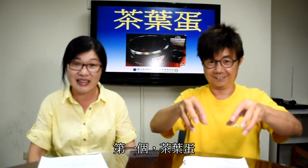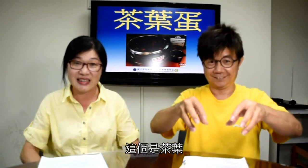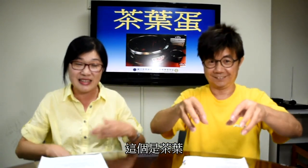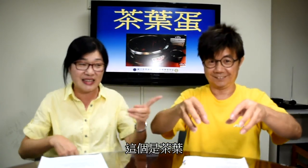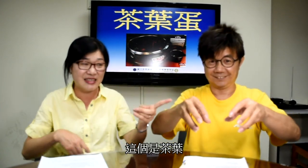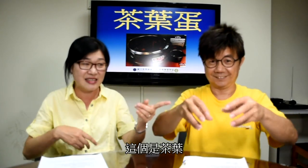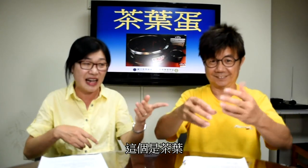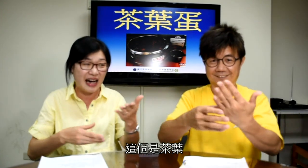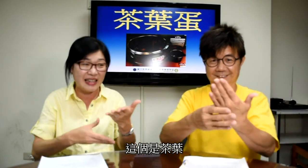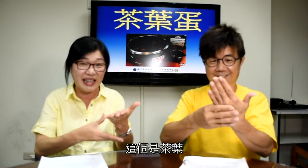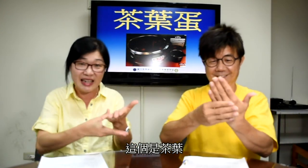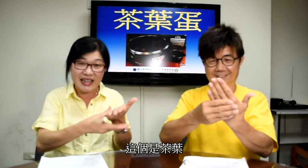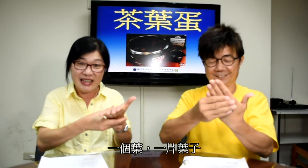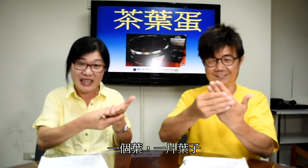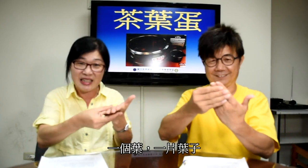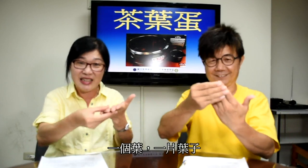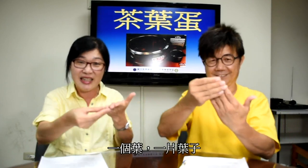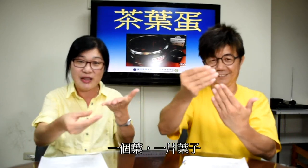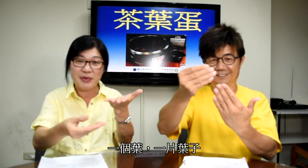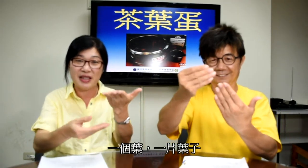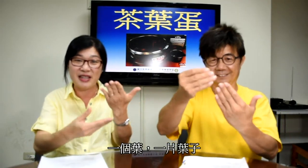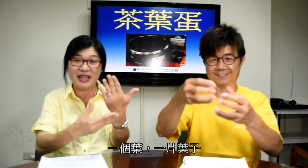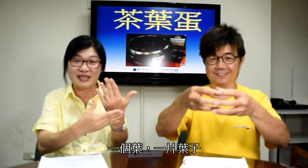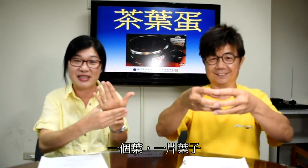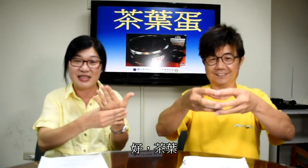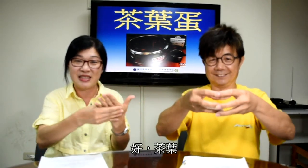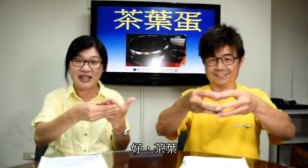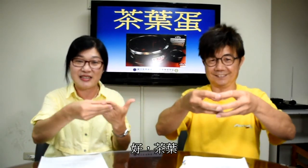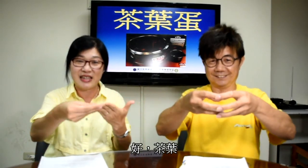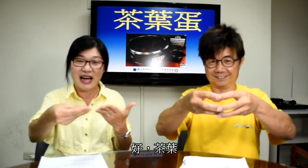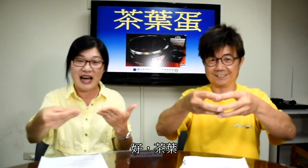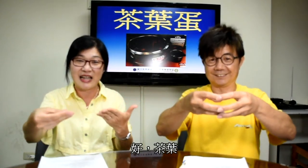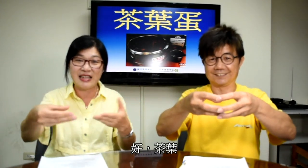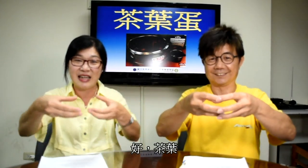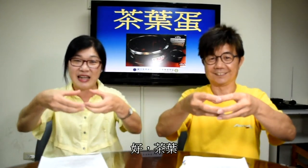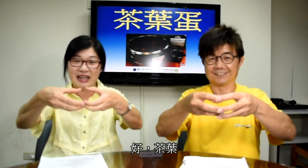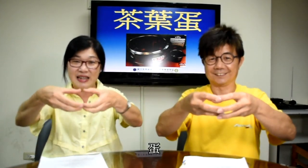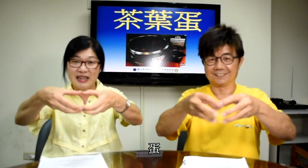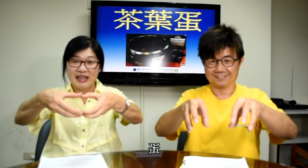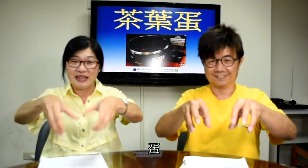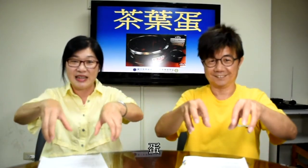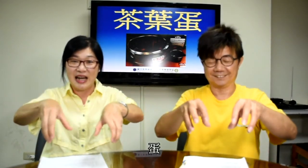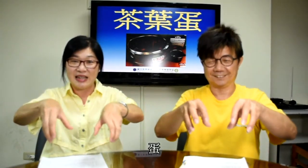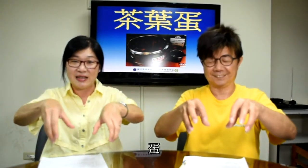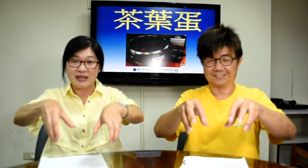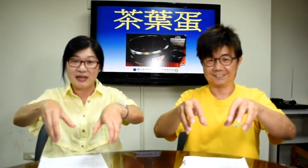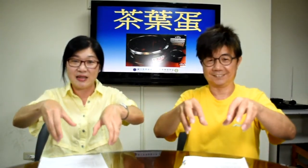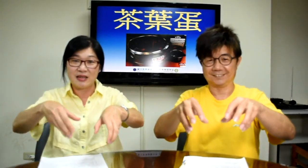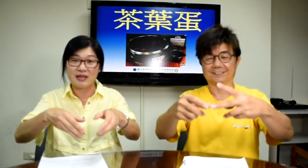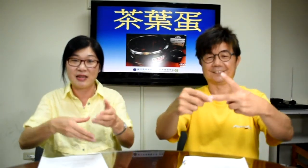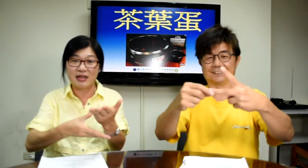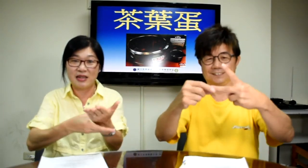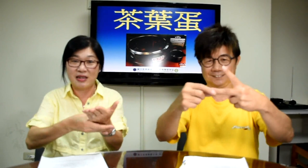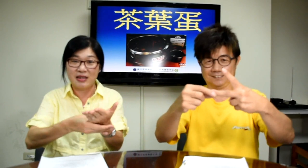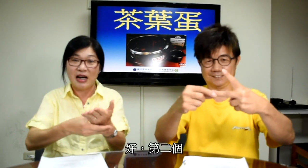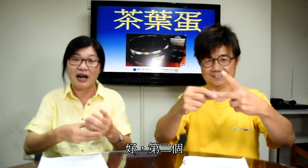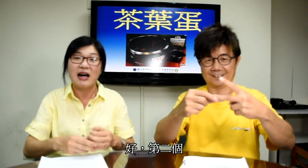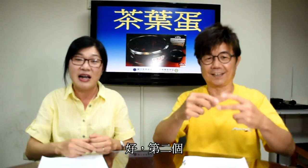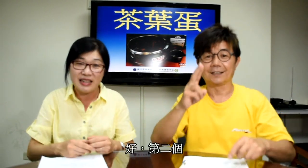这个是茶叶，一个叶，一片叶子，茶叶蛋。好，第二